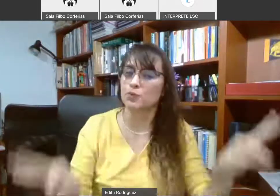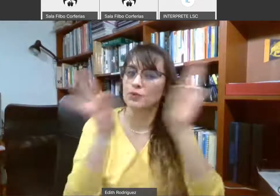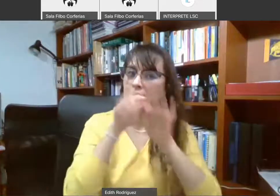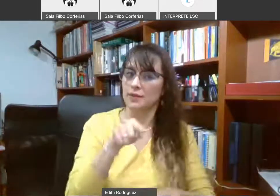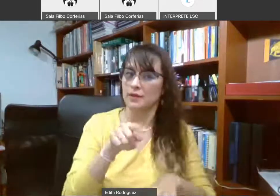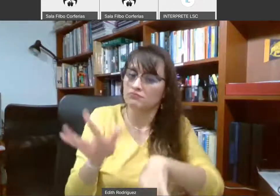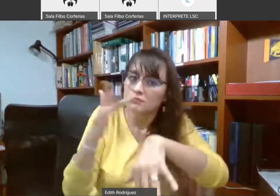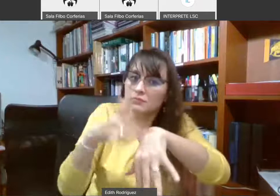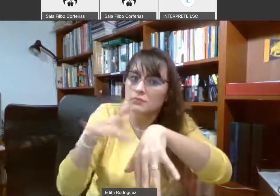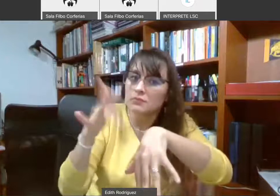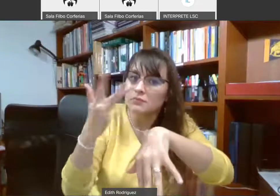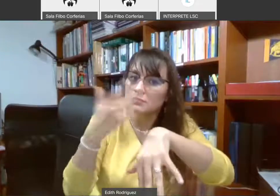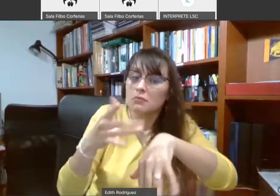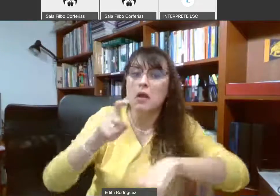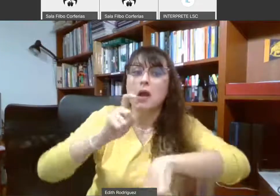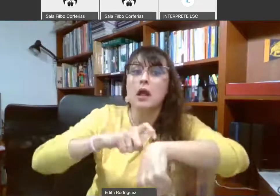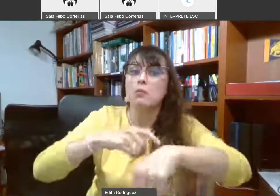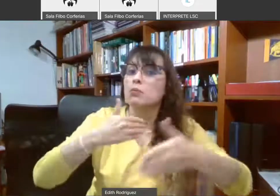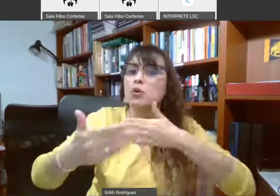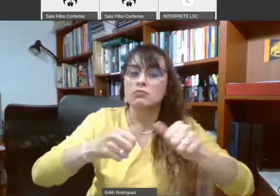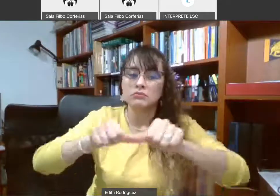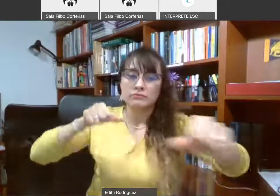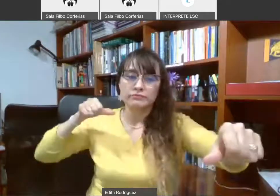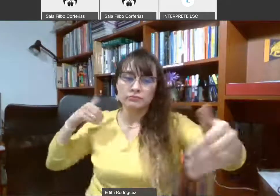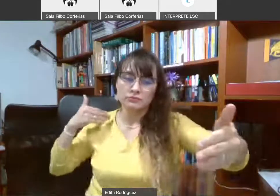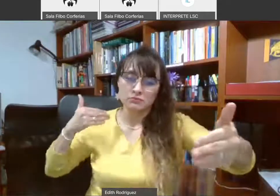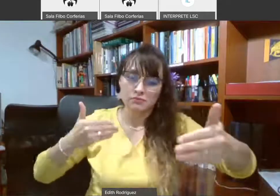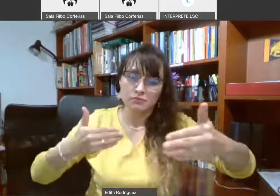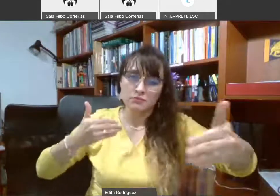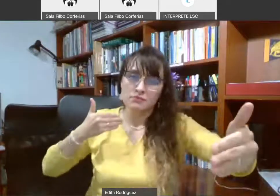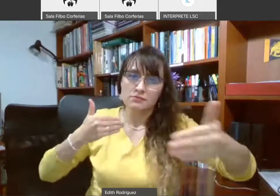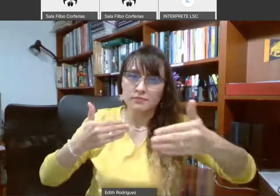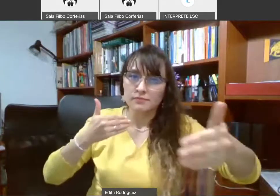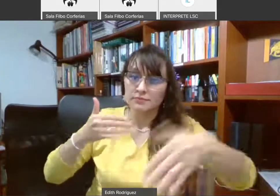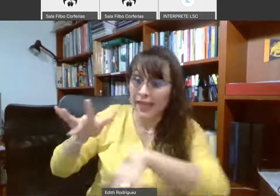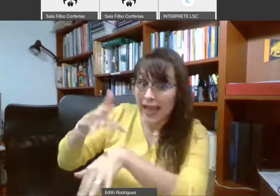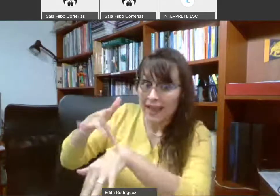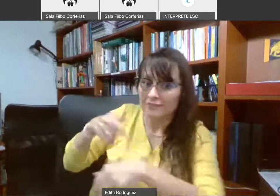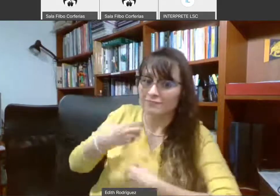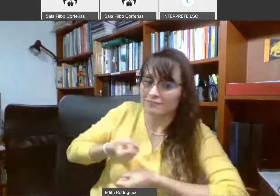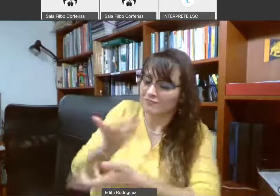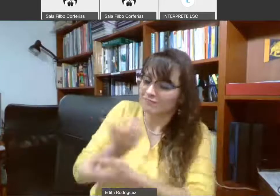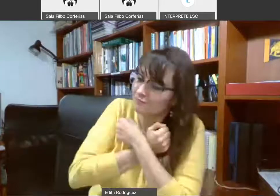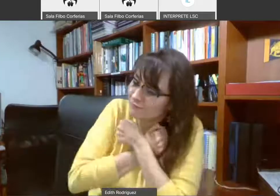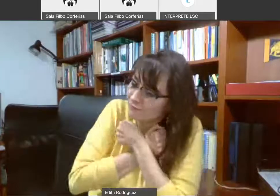algo divertido, algo que me permite conocer o descubrir el mundo. Es que